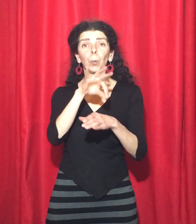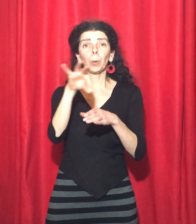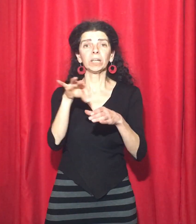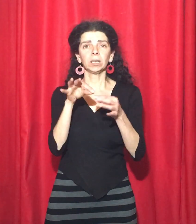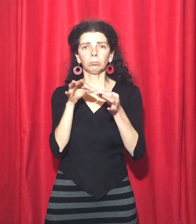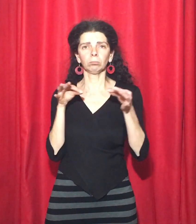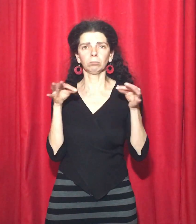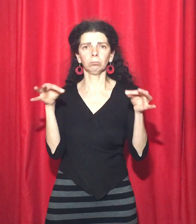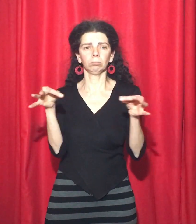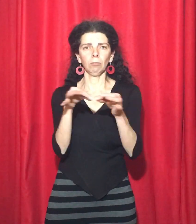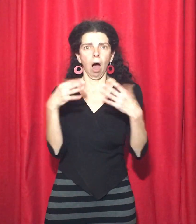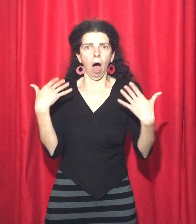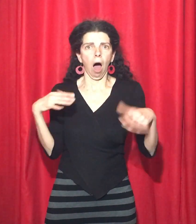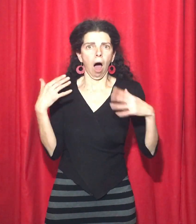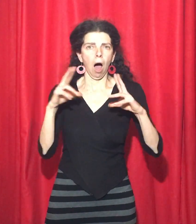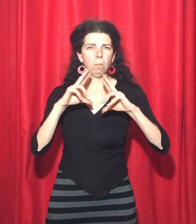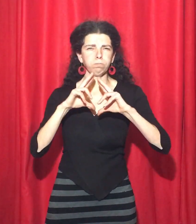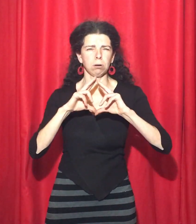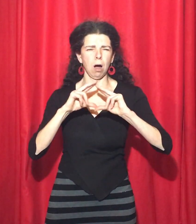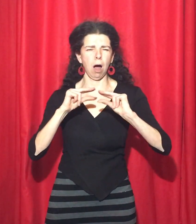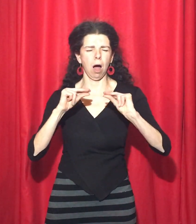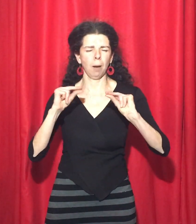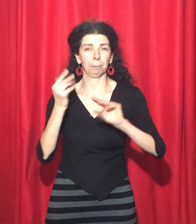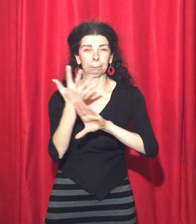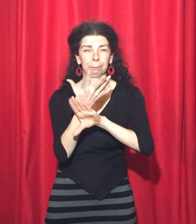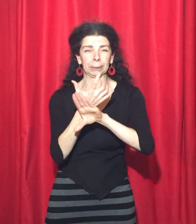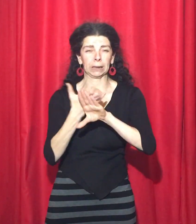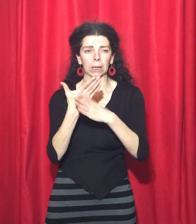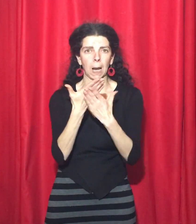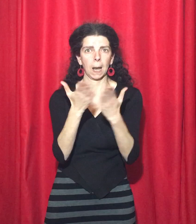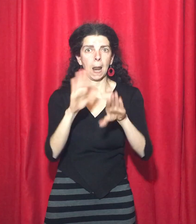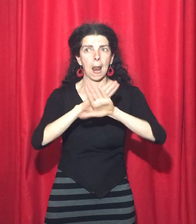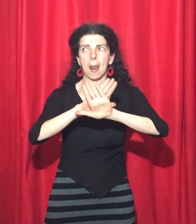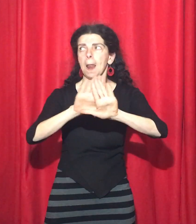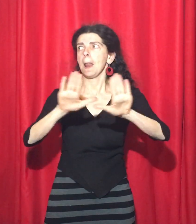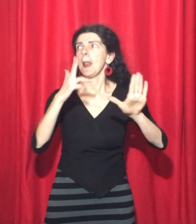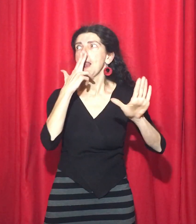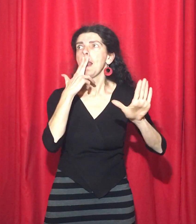La cuisine du loup était une pièce d'une propreté redoutable.